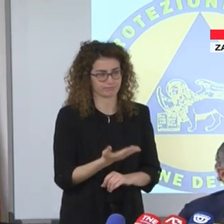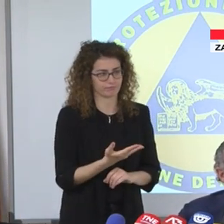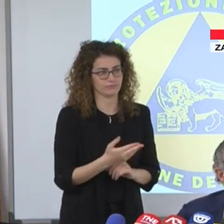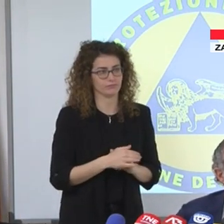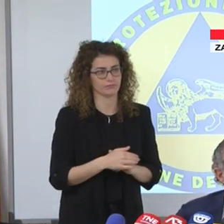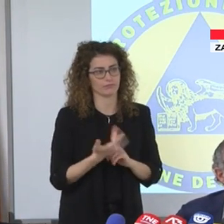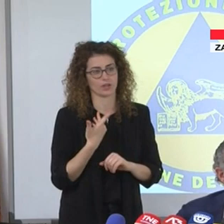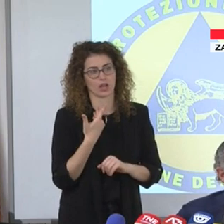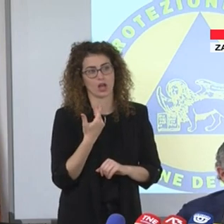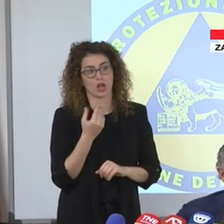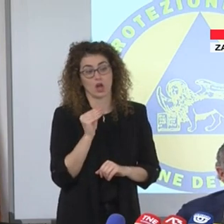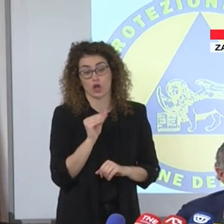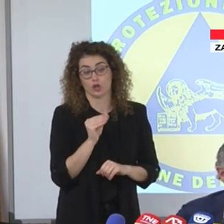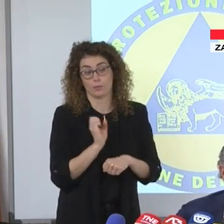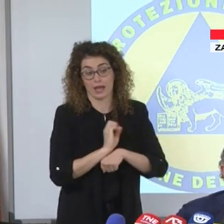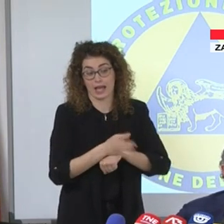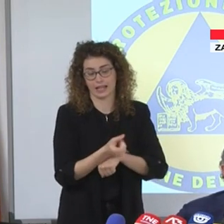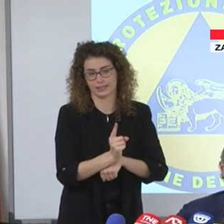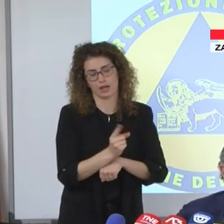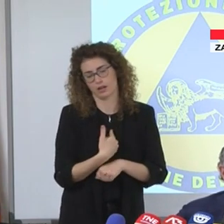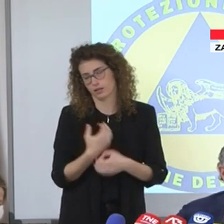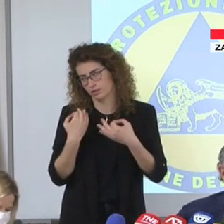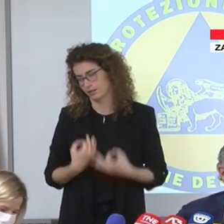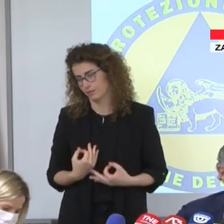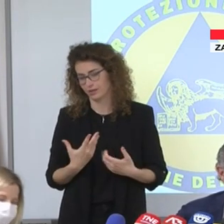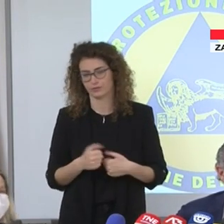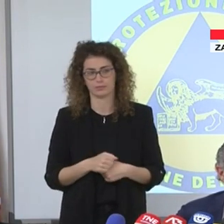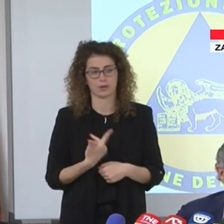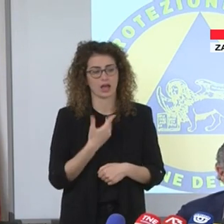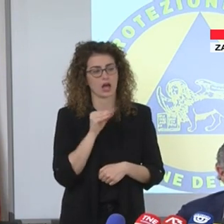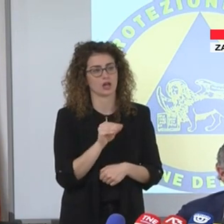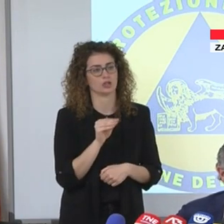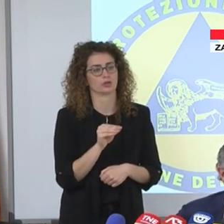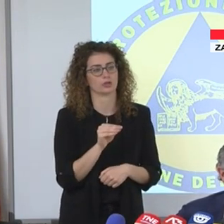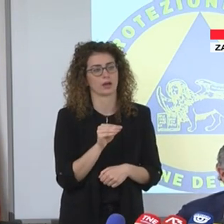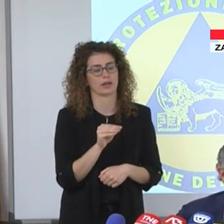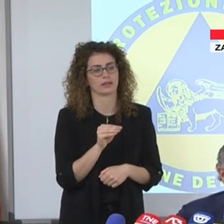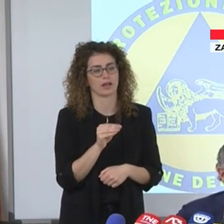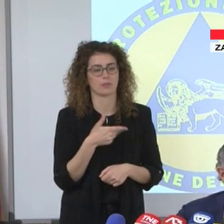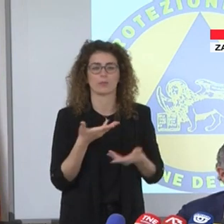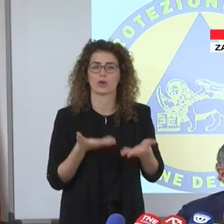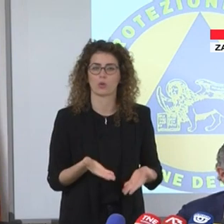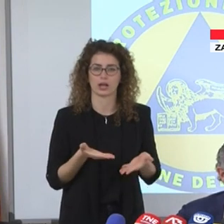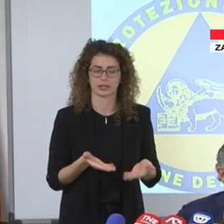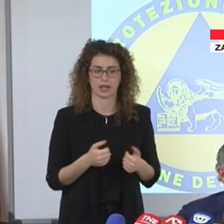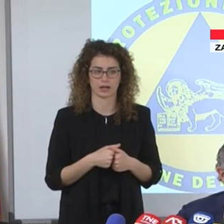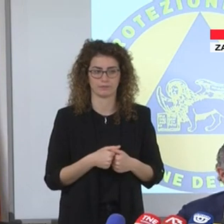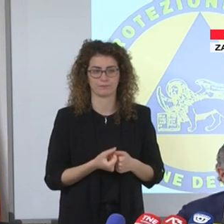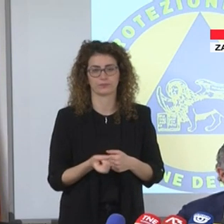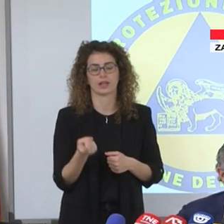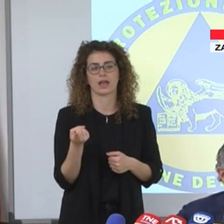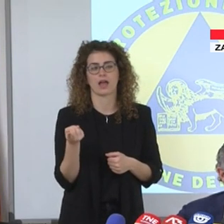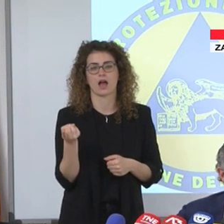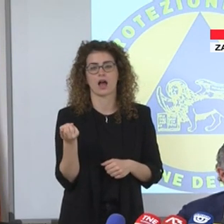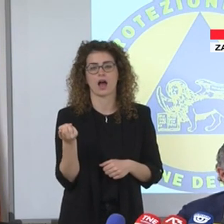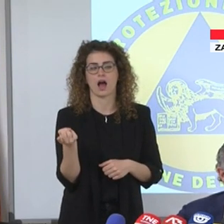questa domanda non riguarda il virus, però è una Immaginavo. Domanda... È una domanda di immediata attualità. Ieri è ripreso,